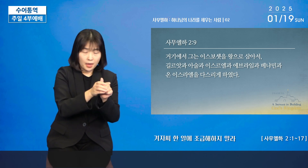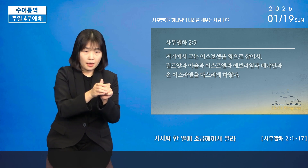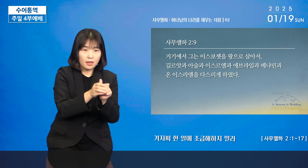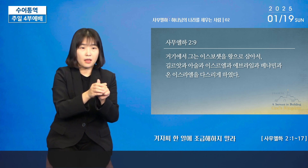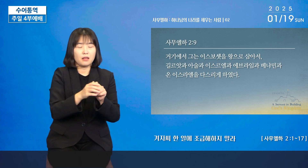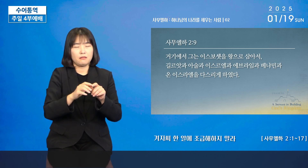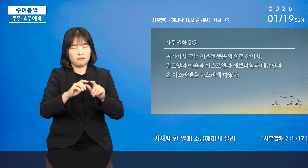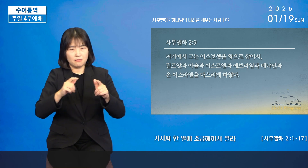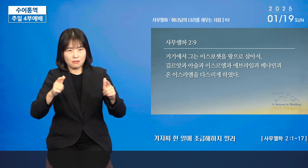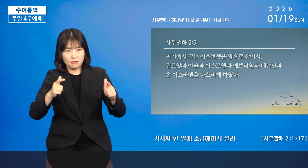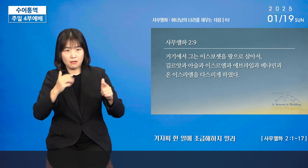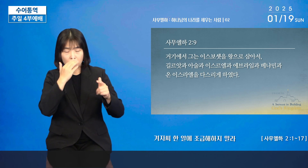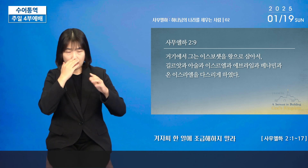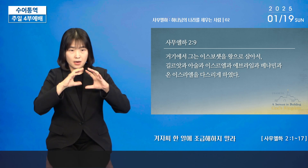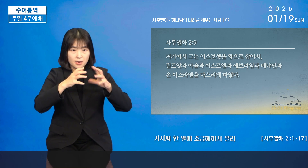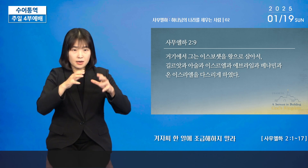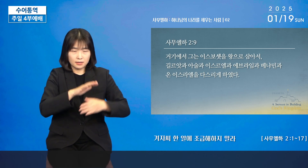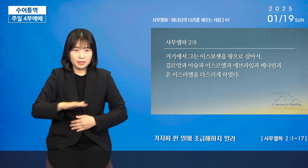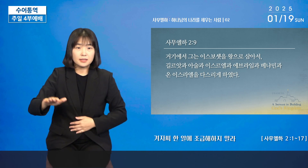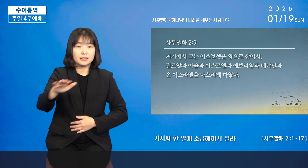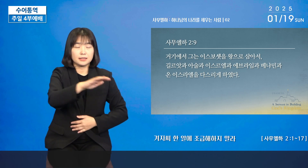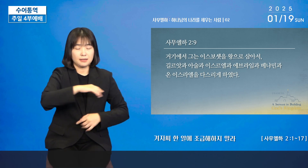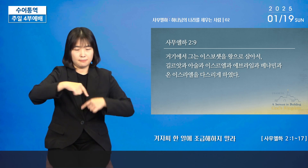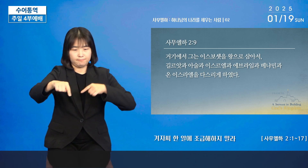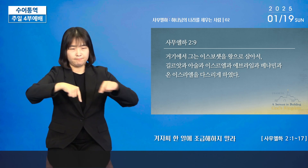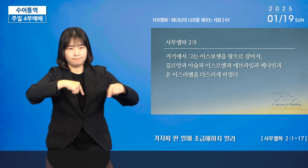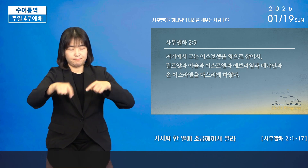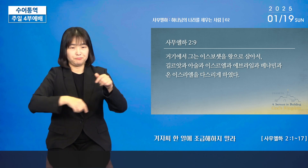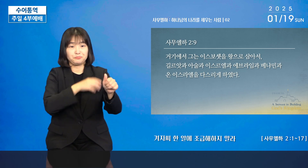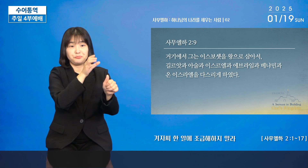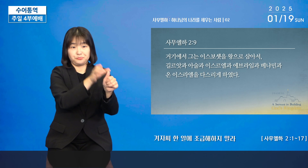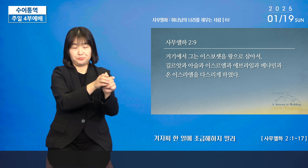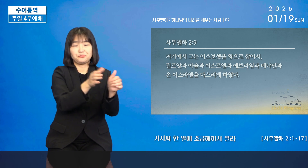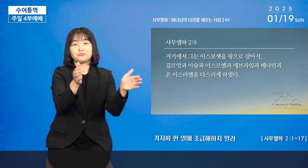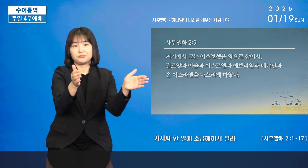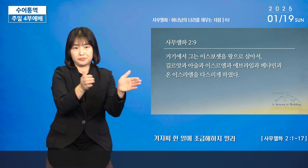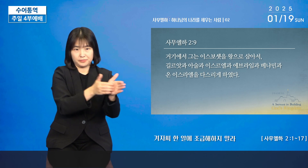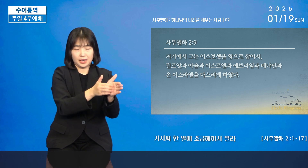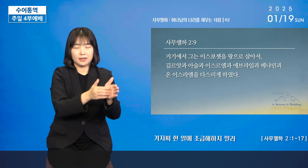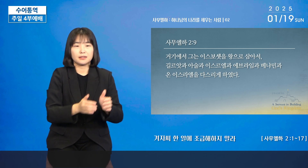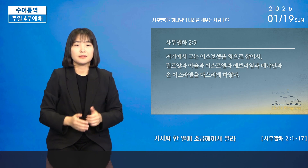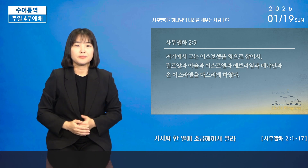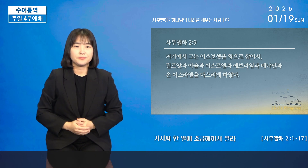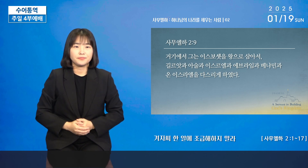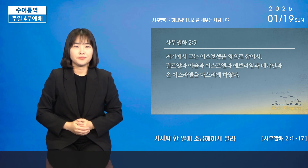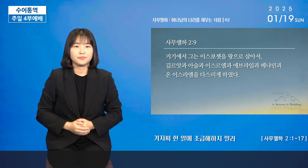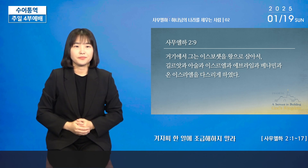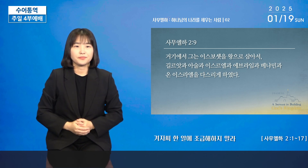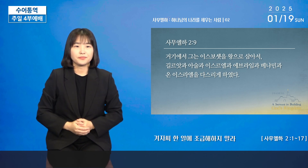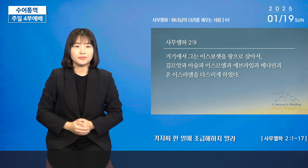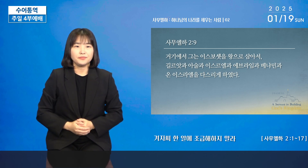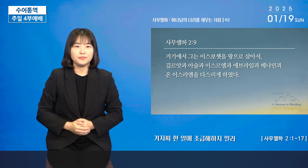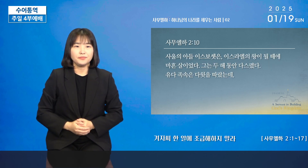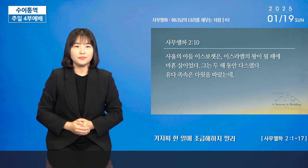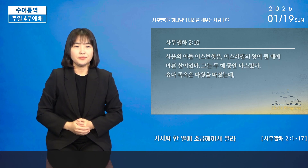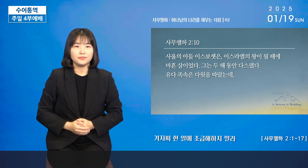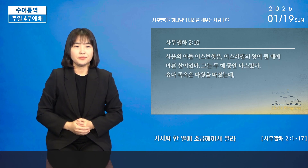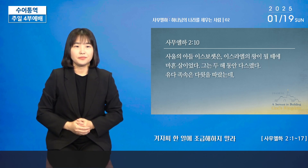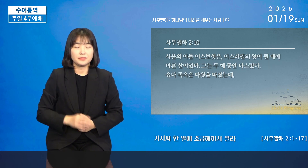길르앗과 아술과 이스라엘과 에브라임과 베냐민과 온 이스라엘을 다스리게